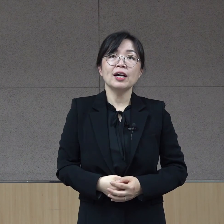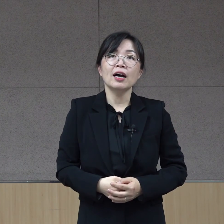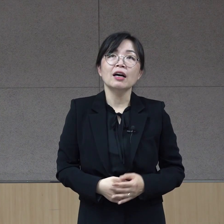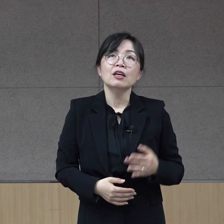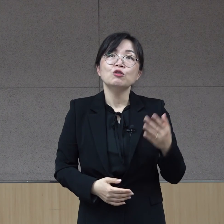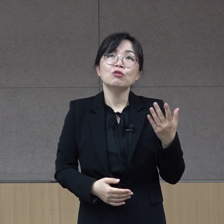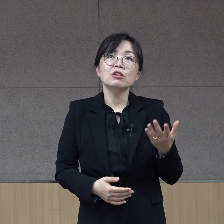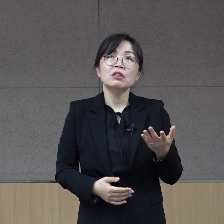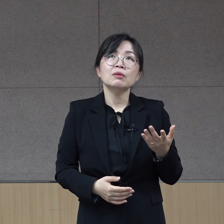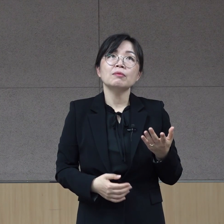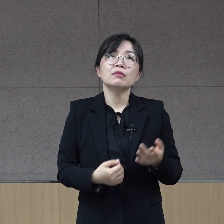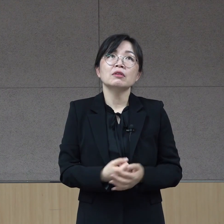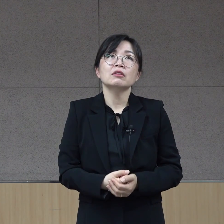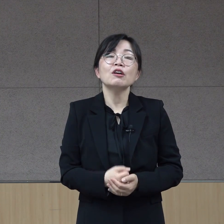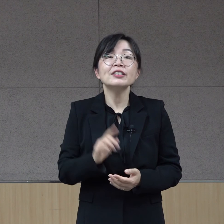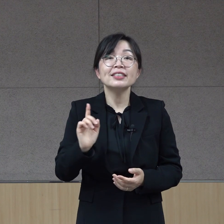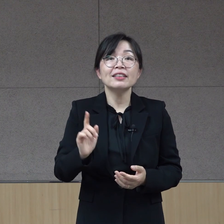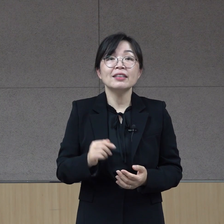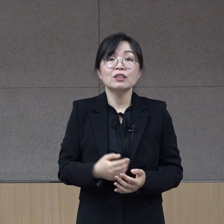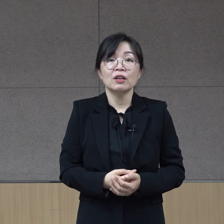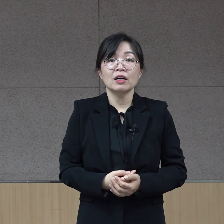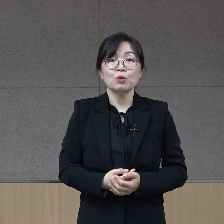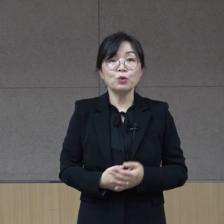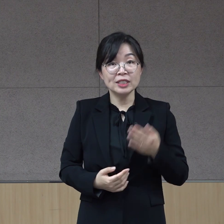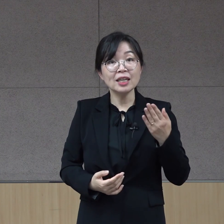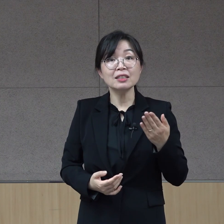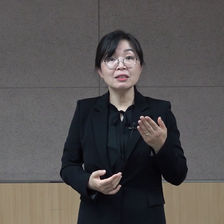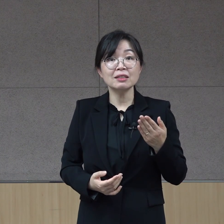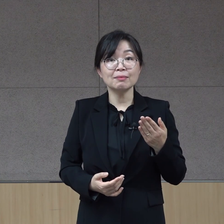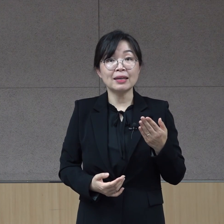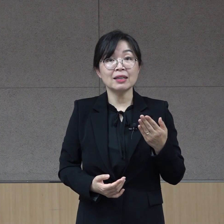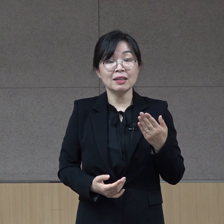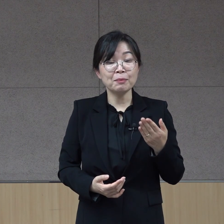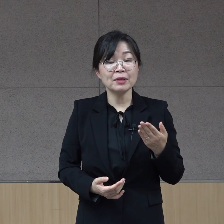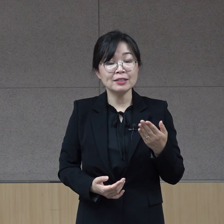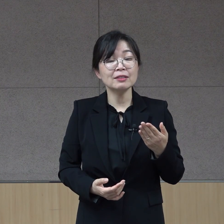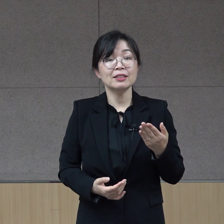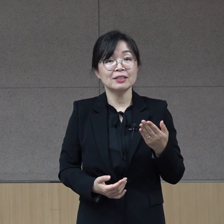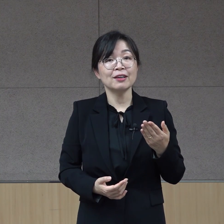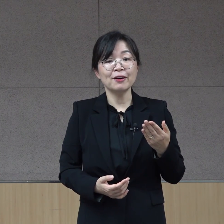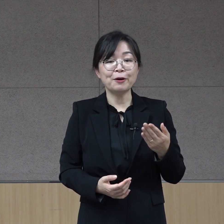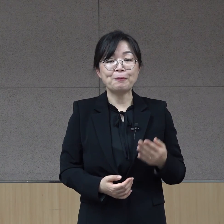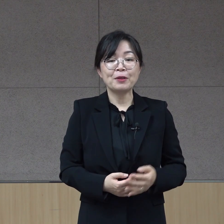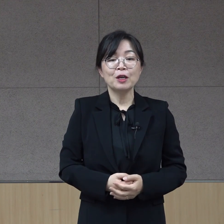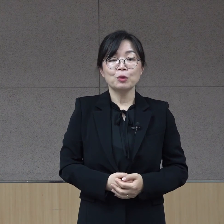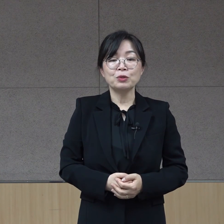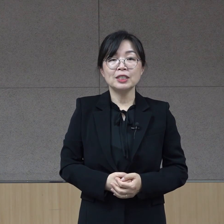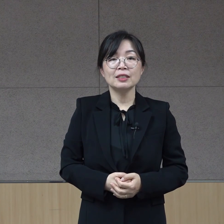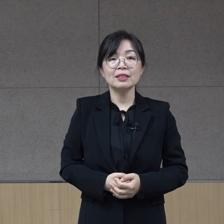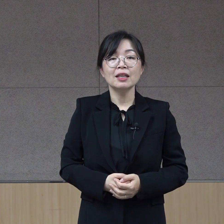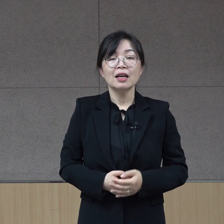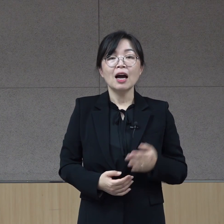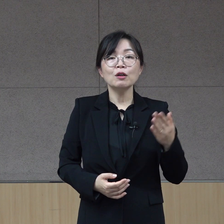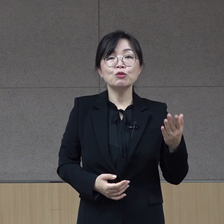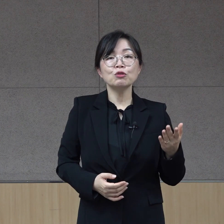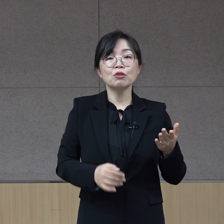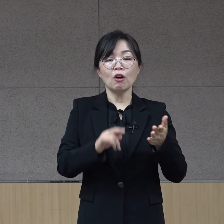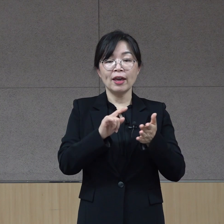우리가 수어를 첫 시간 때 저희가 도치란 말을 한번 한 적이 있어요. 도치는